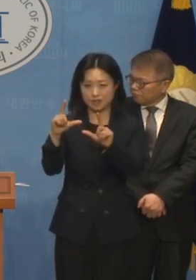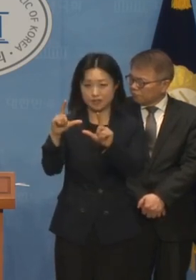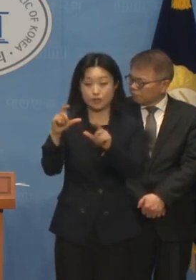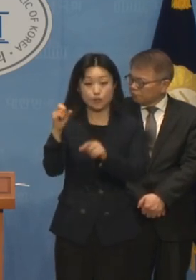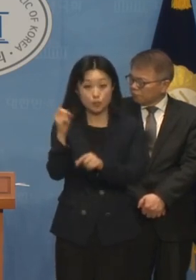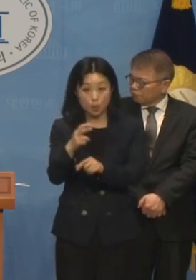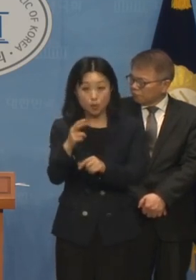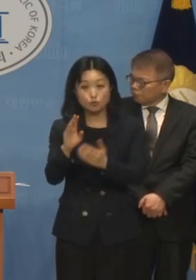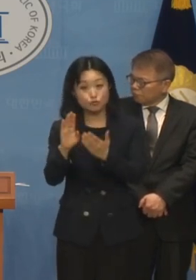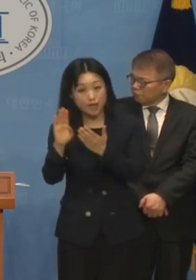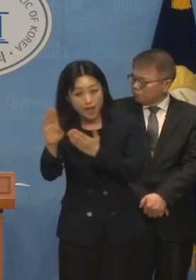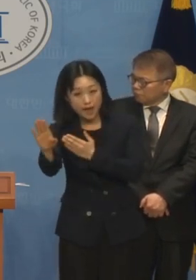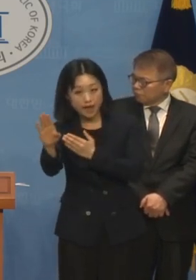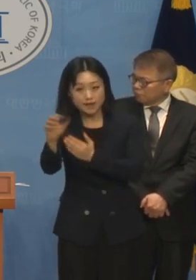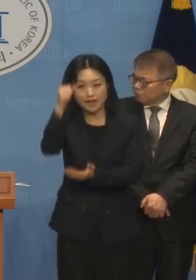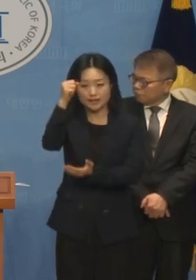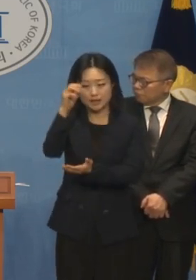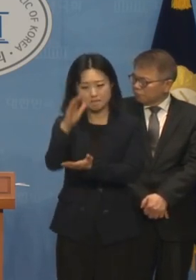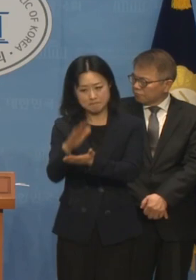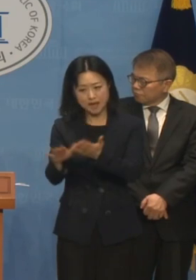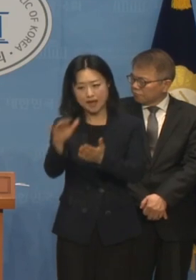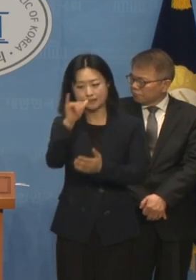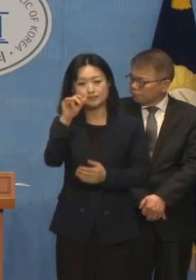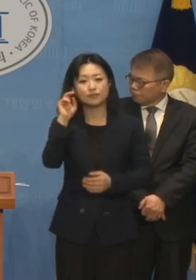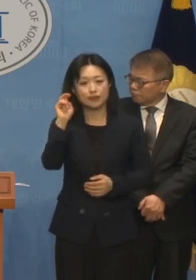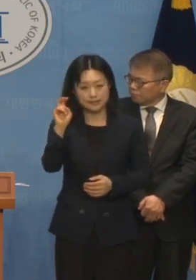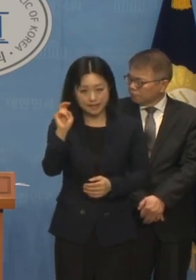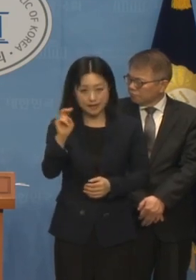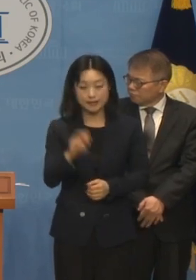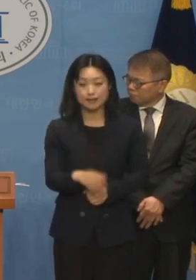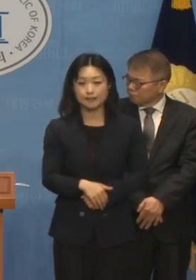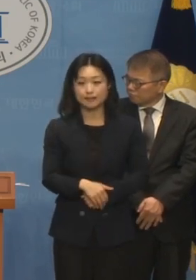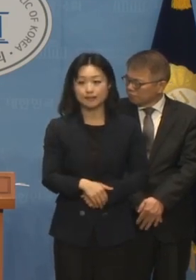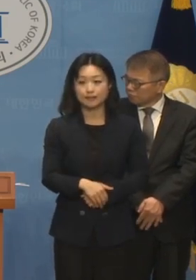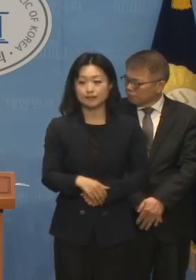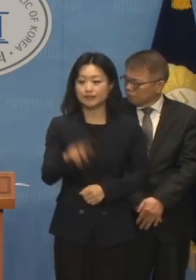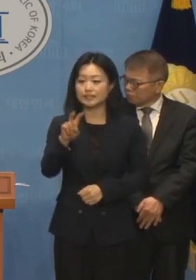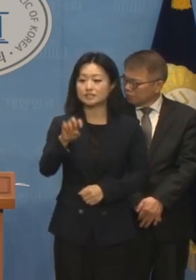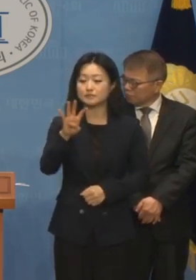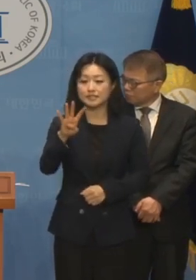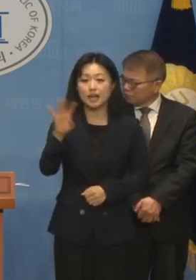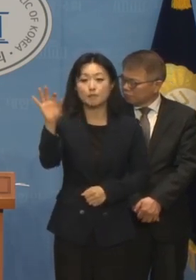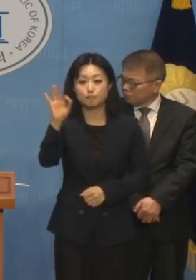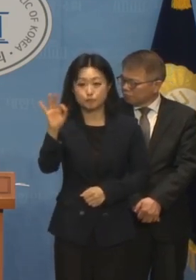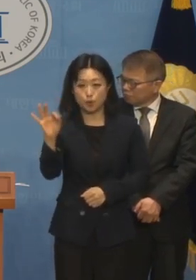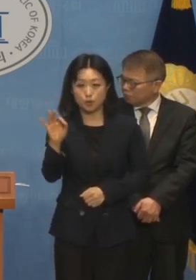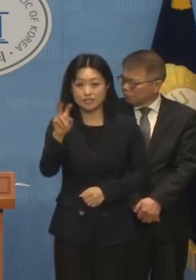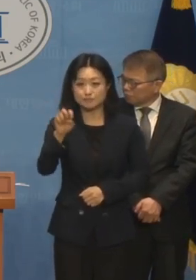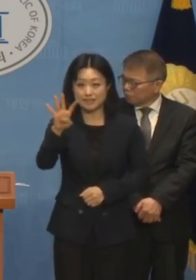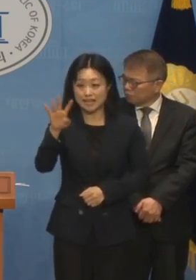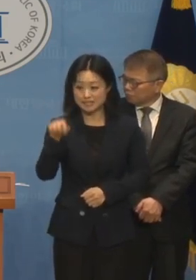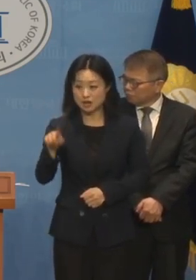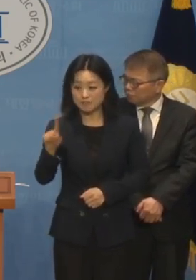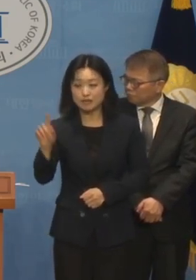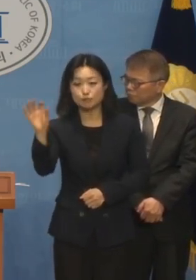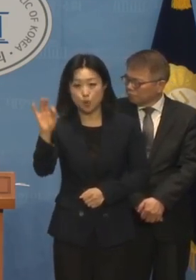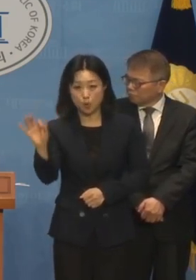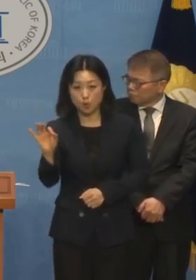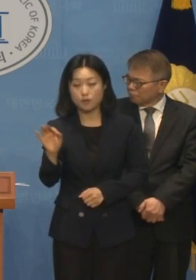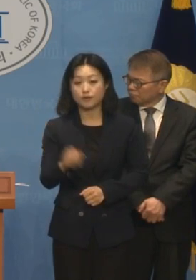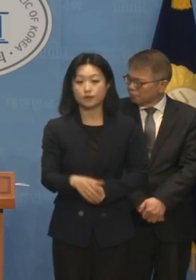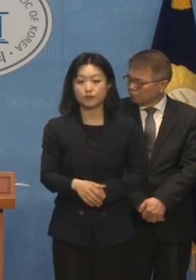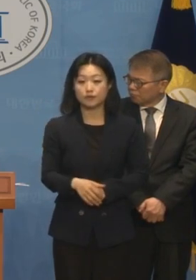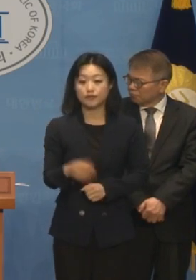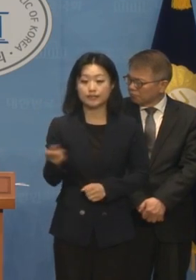그 이후에 해야 된다고 보는 견해가 24.1%로 가장 많았습니다.